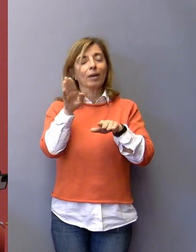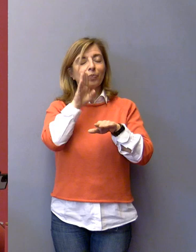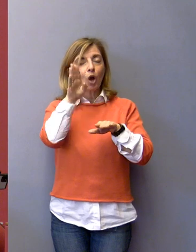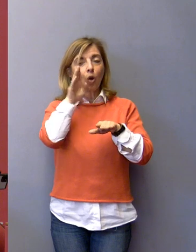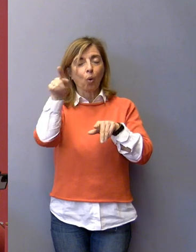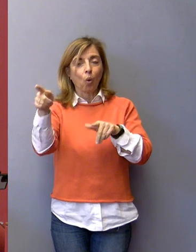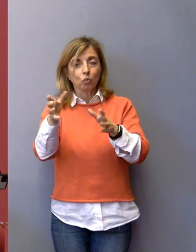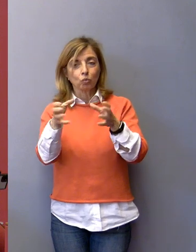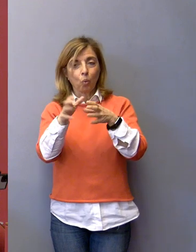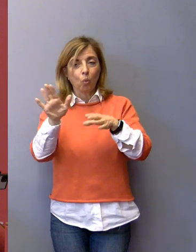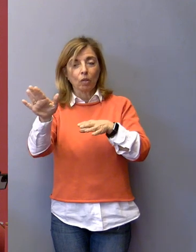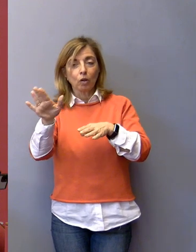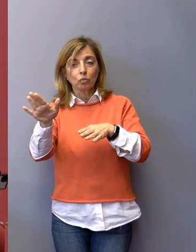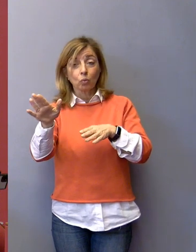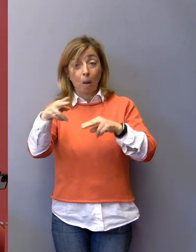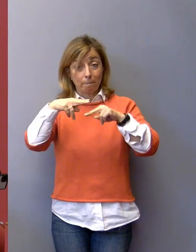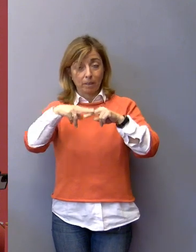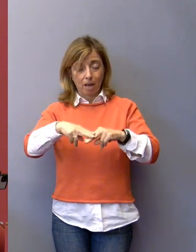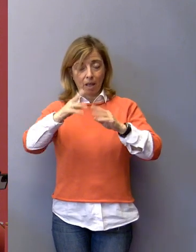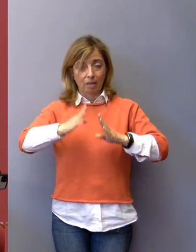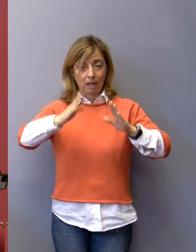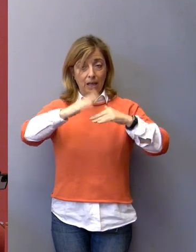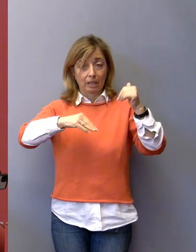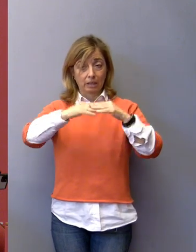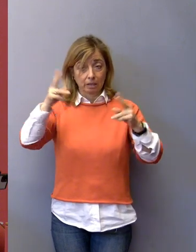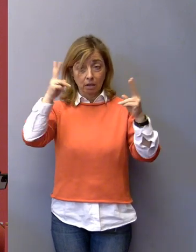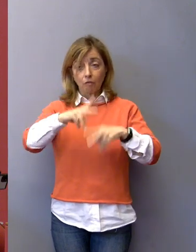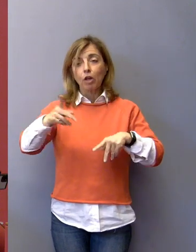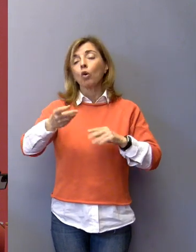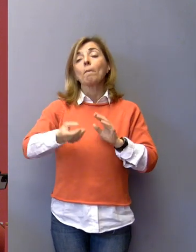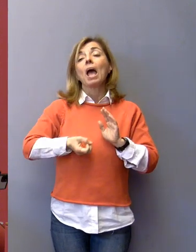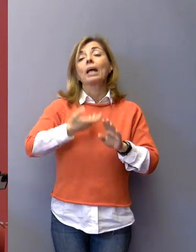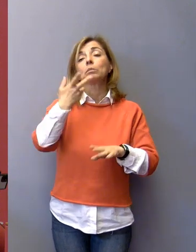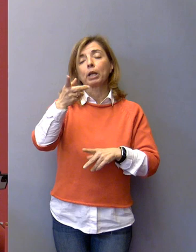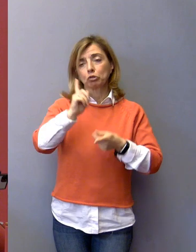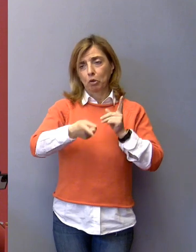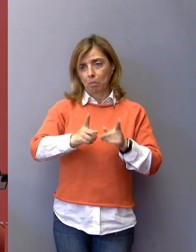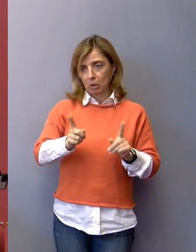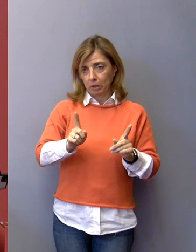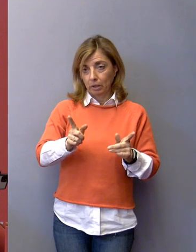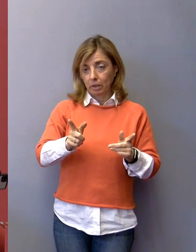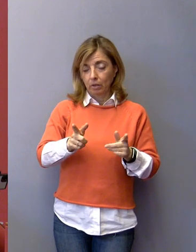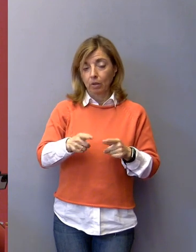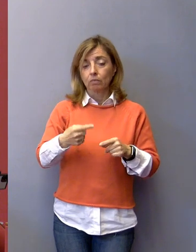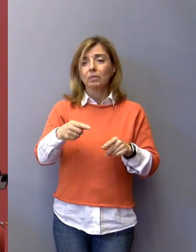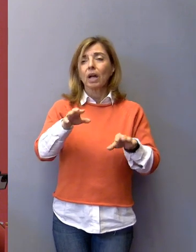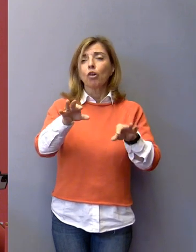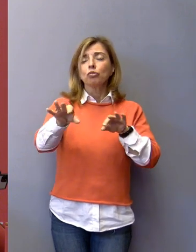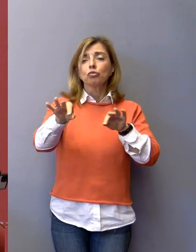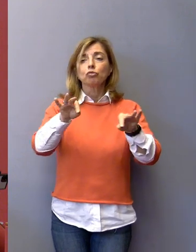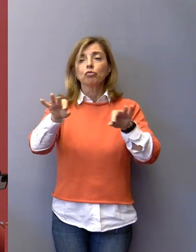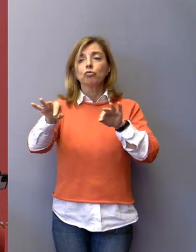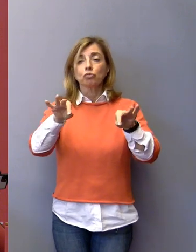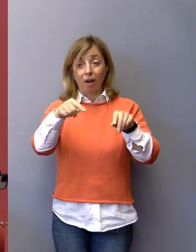è affatto un espressione politica scelte appunto che vanno oltretutto ad esautorare gli uffici